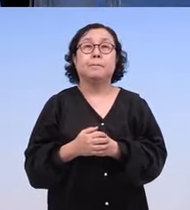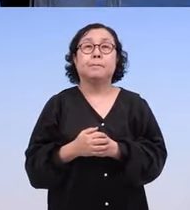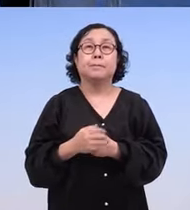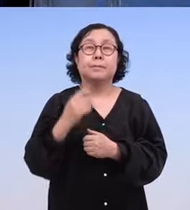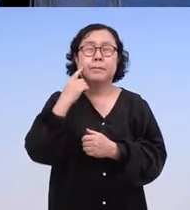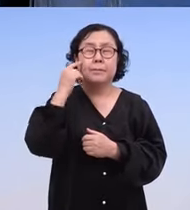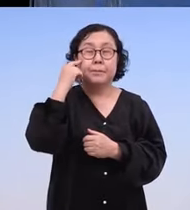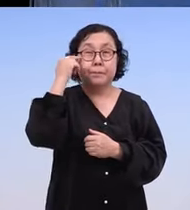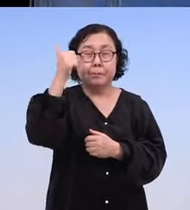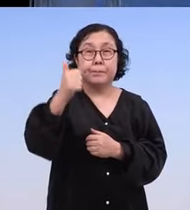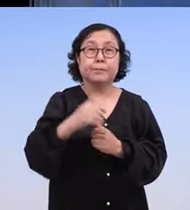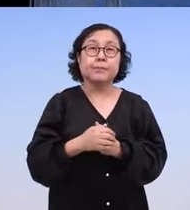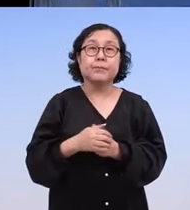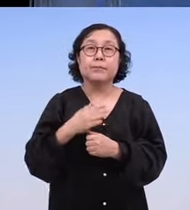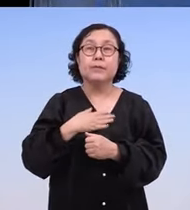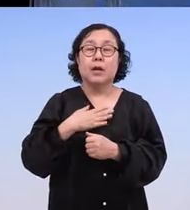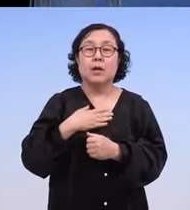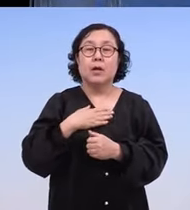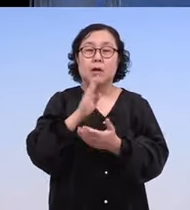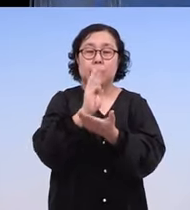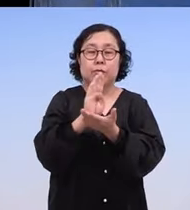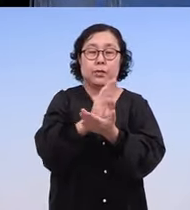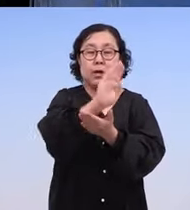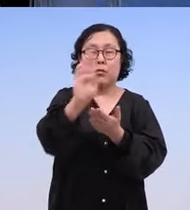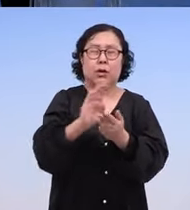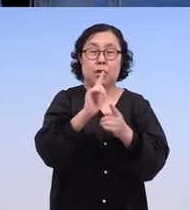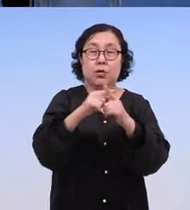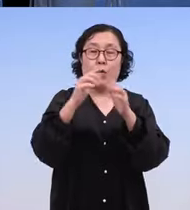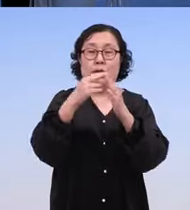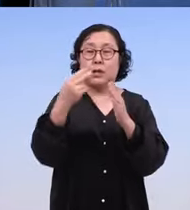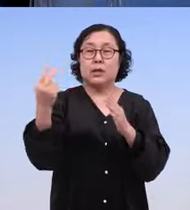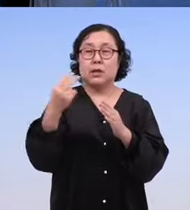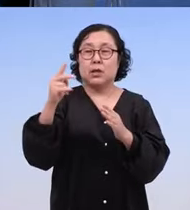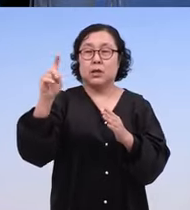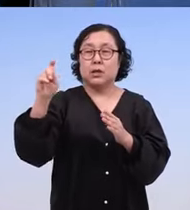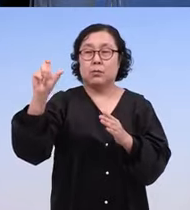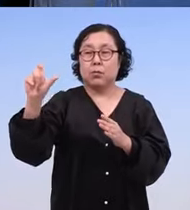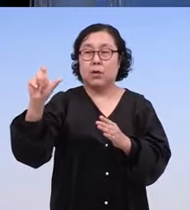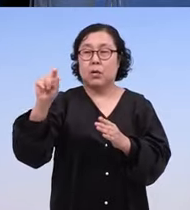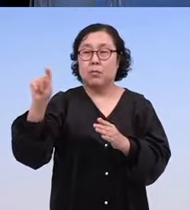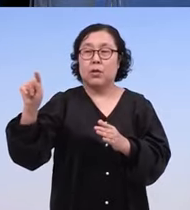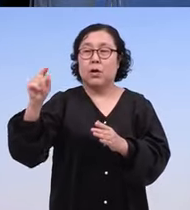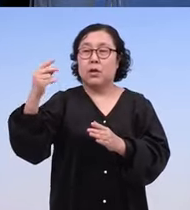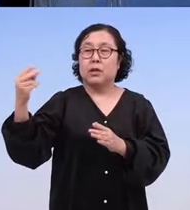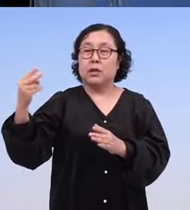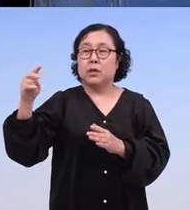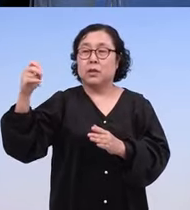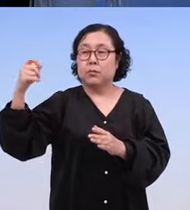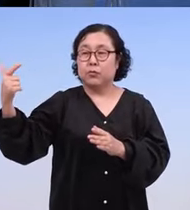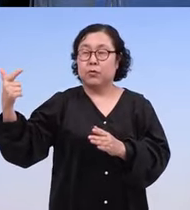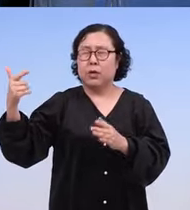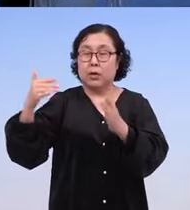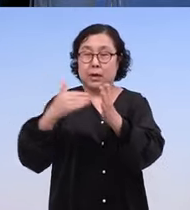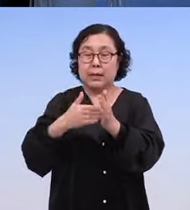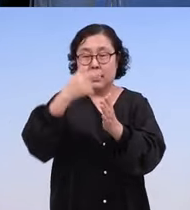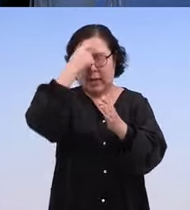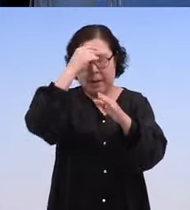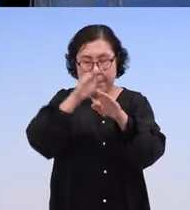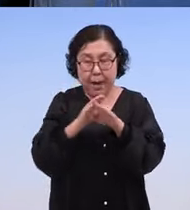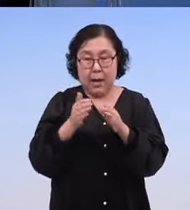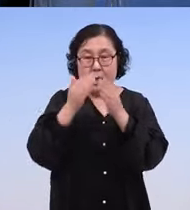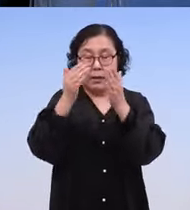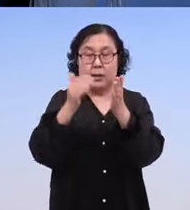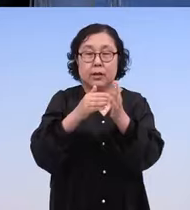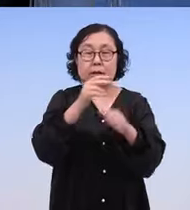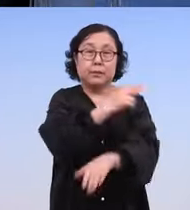쪽지에 목사님, 저는 분당 우리 교회에서 2015년부터 2016년까지 예배를 드렸던